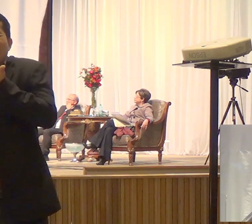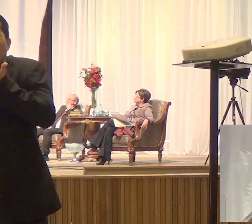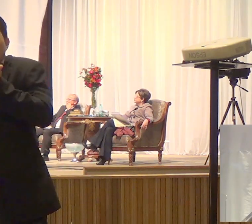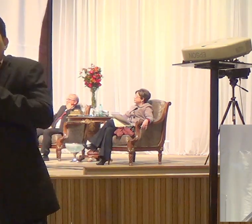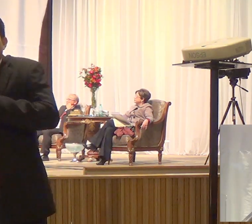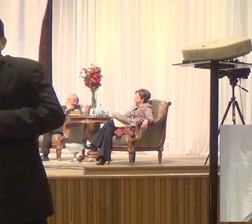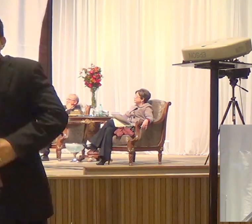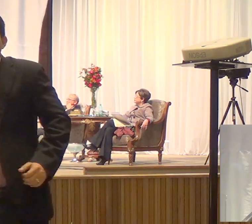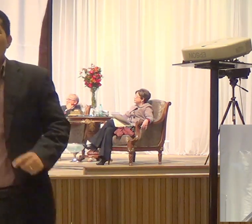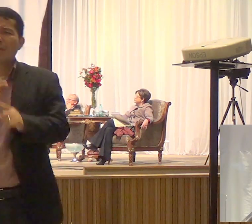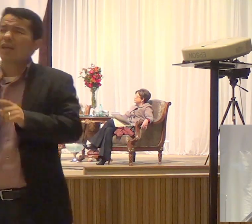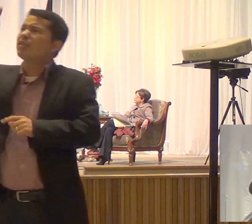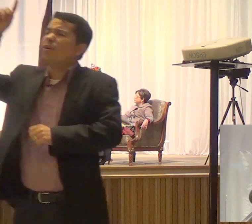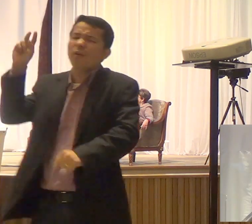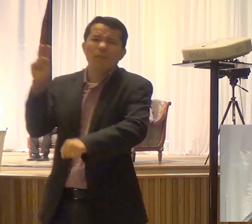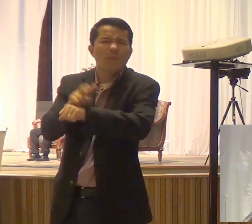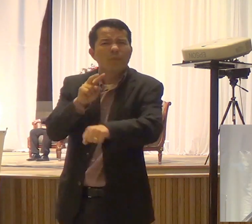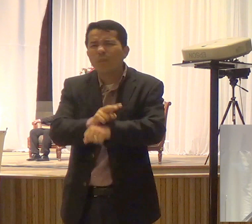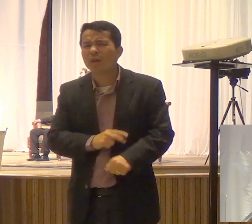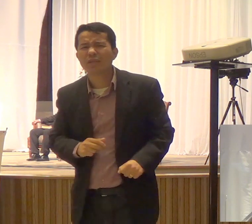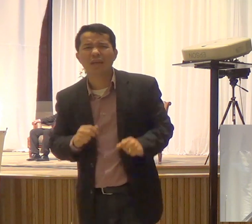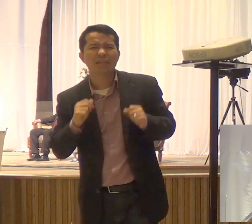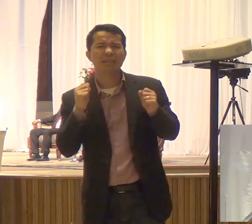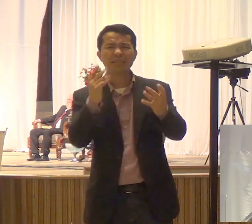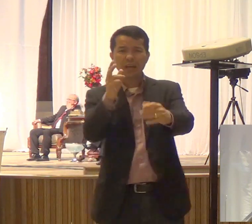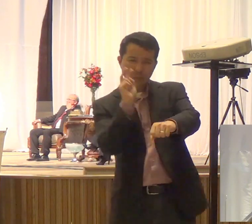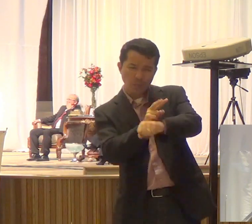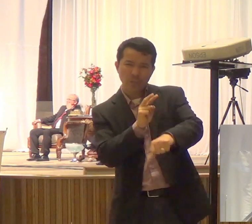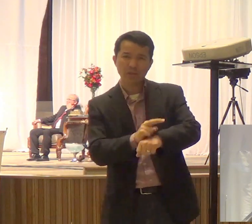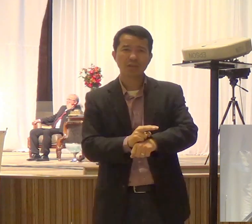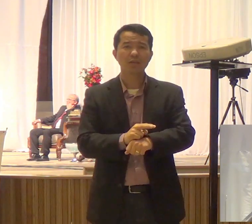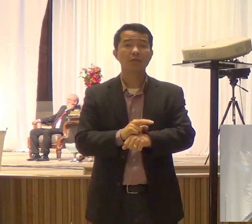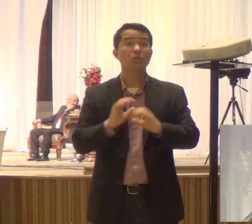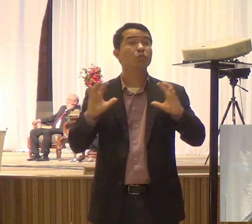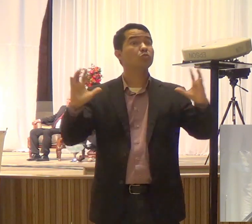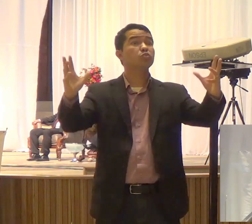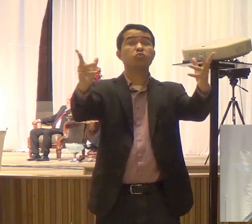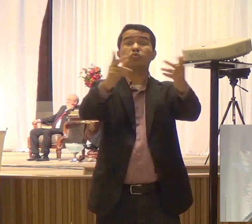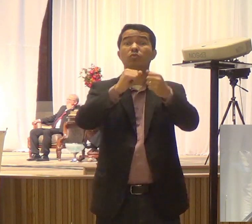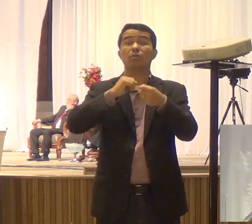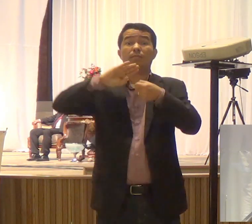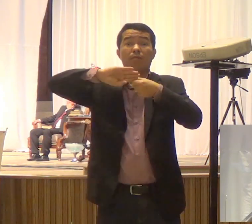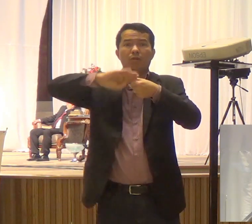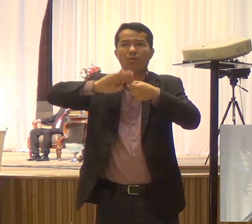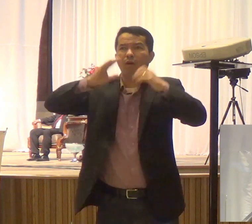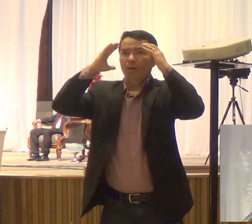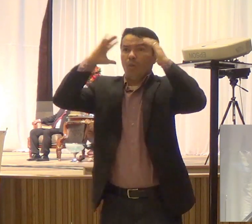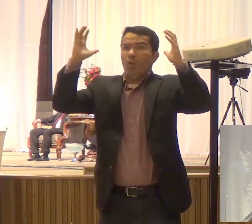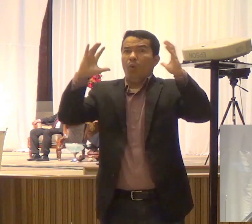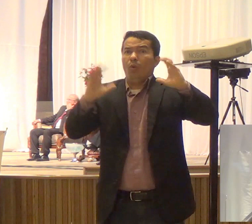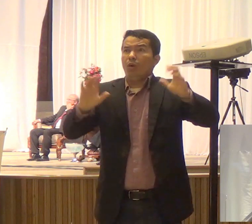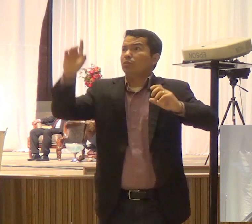Deus fantástico, Ele é um Deus digno de louvor. O fruto vem, querido, o fruto vem quando